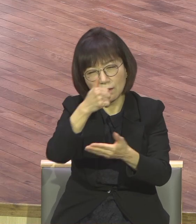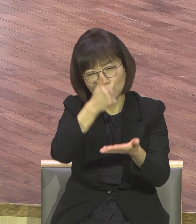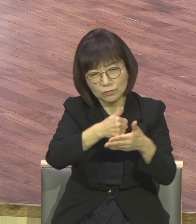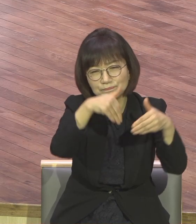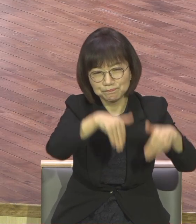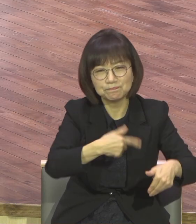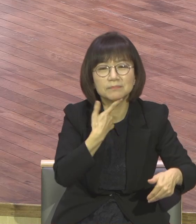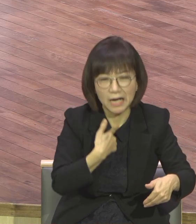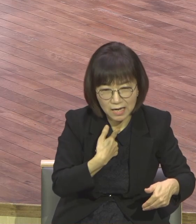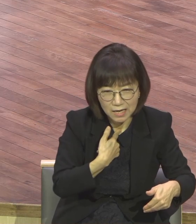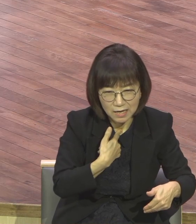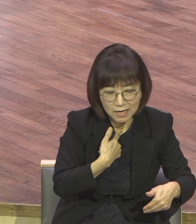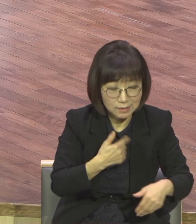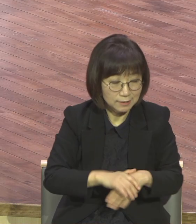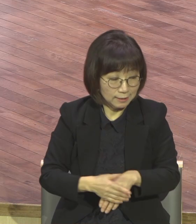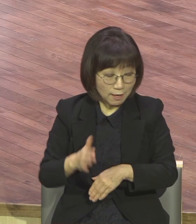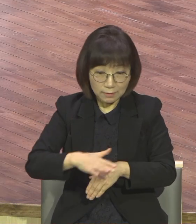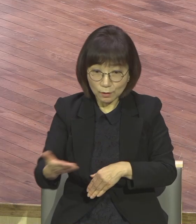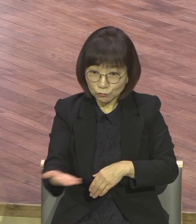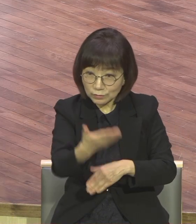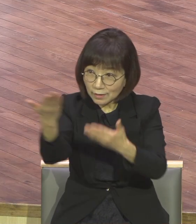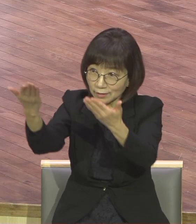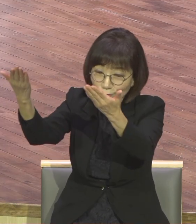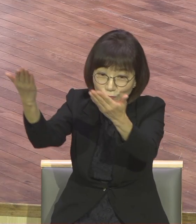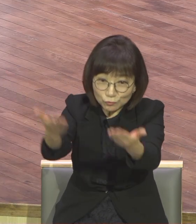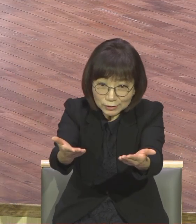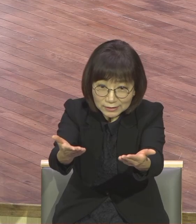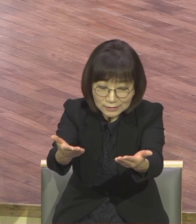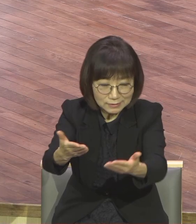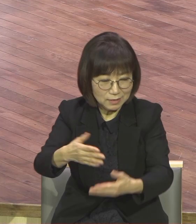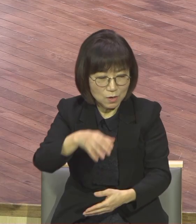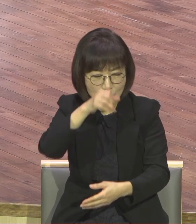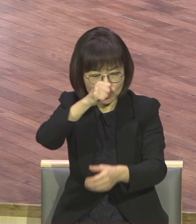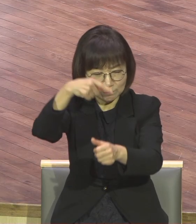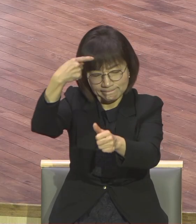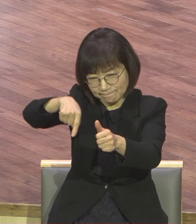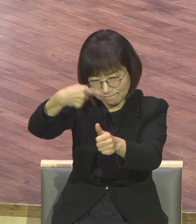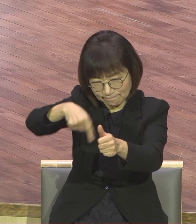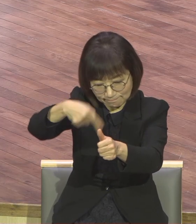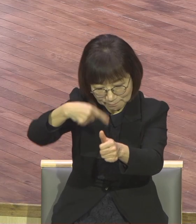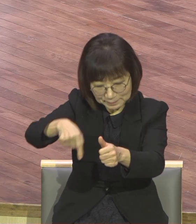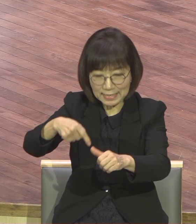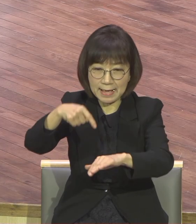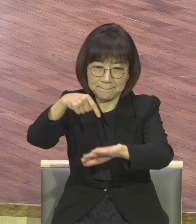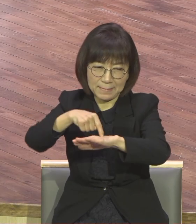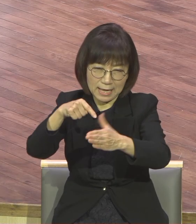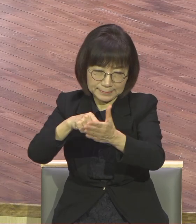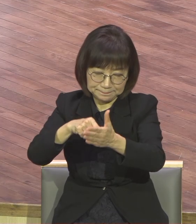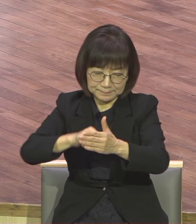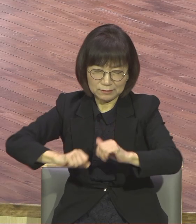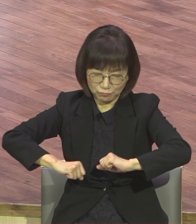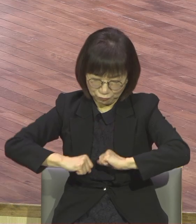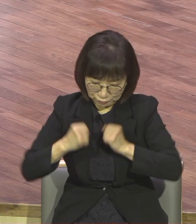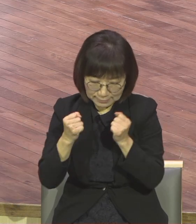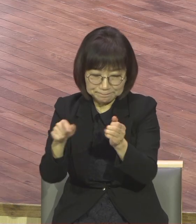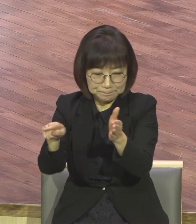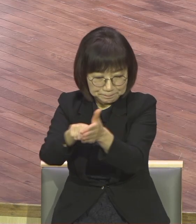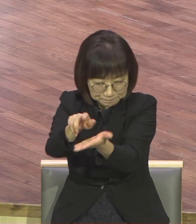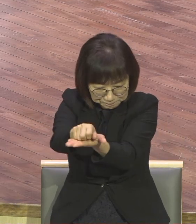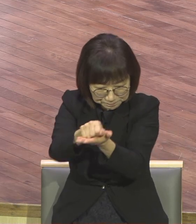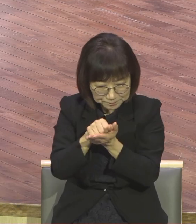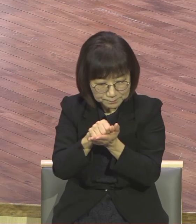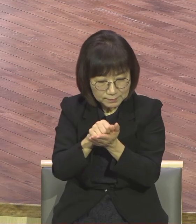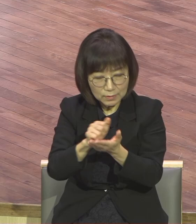종이더니 너에게 전하여 준 바 교훈의 본을 마음으로 순종하여